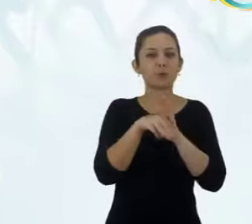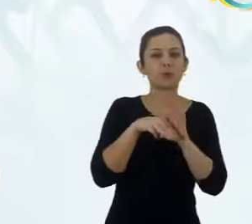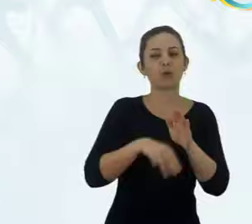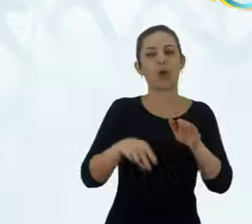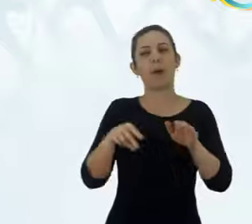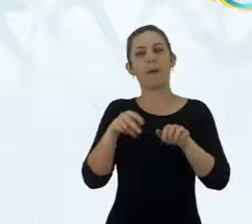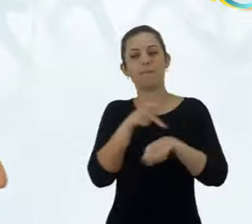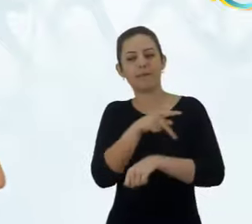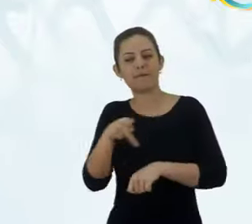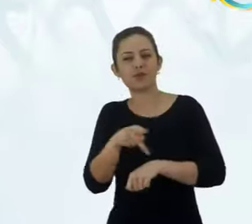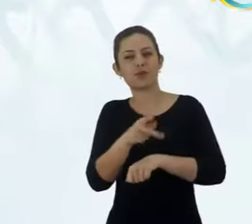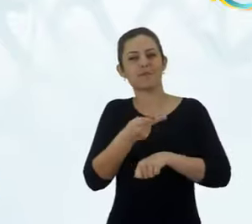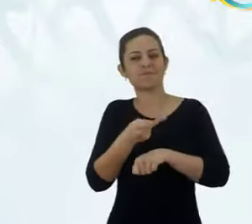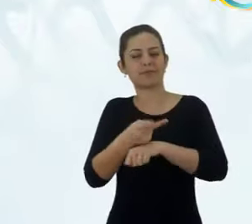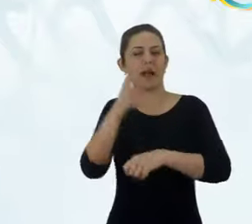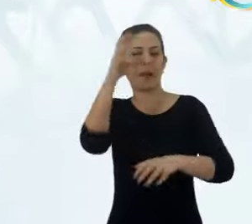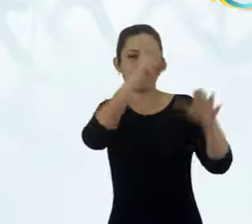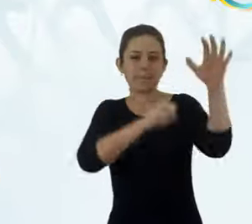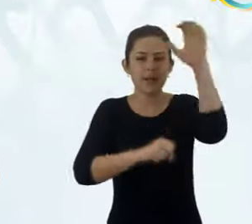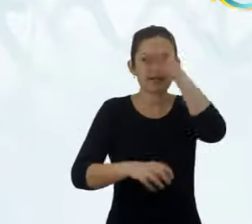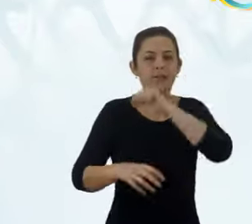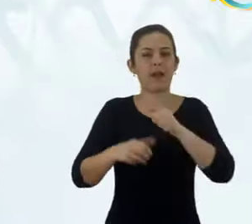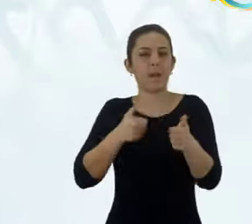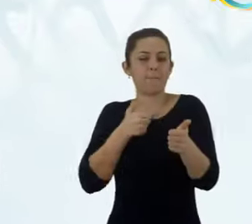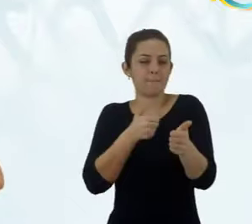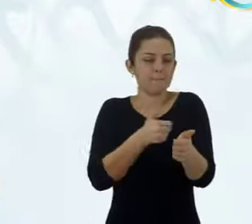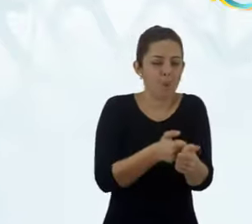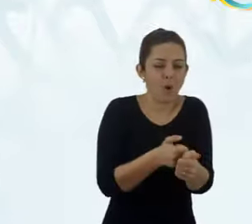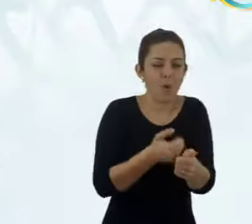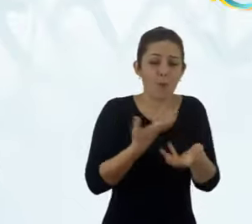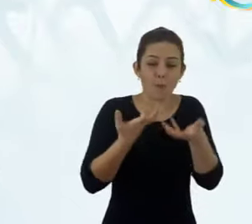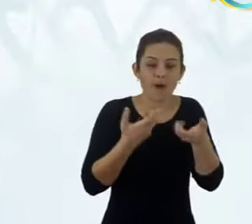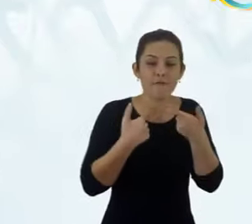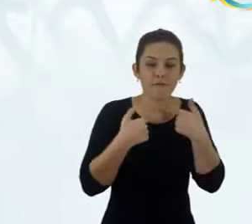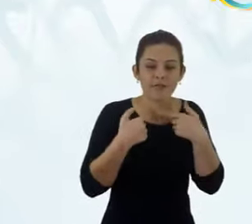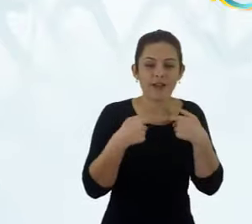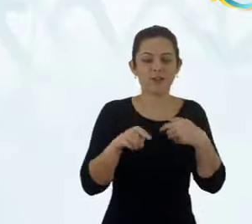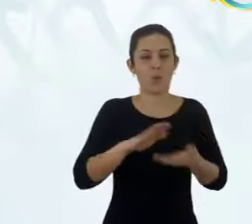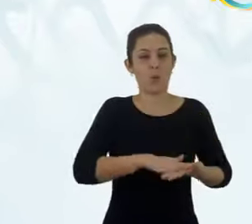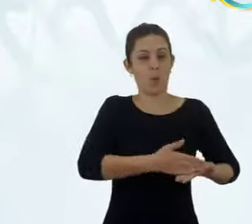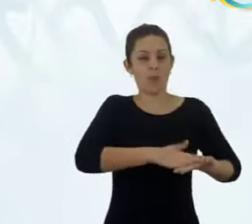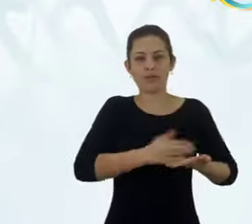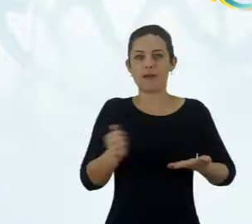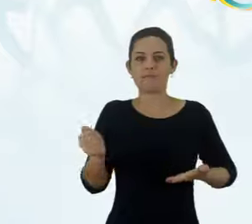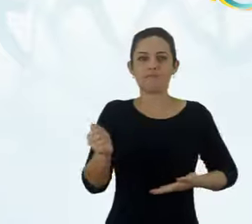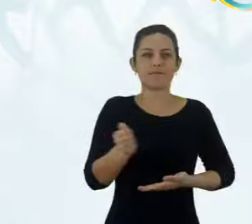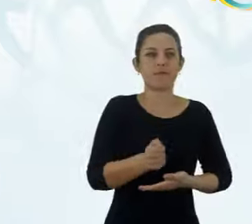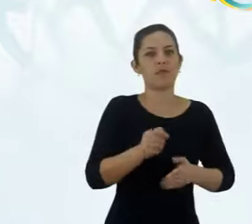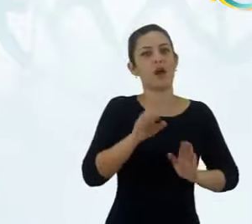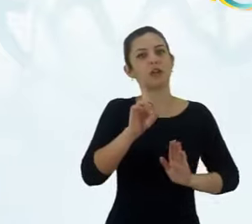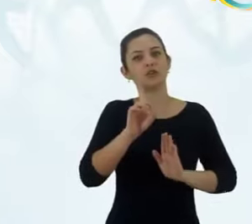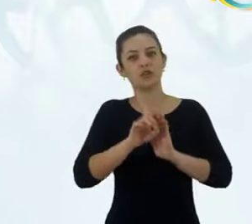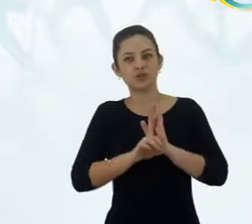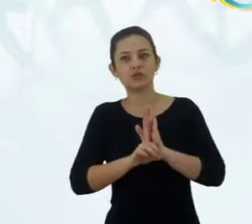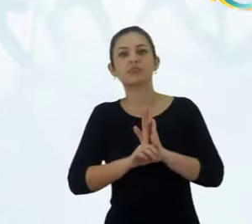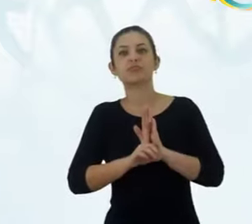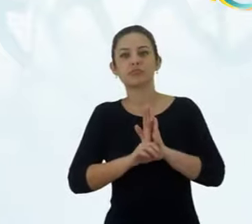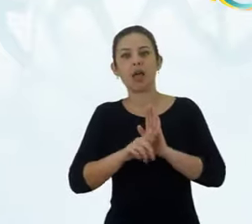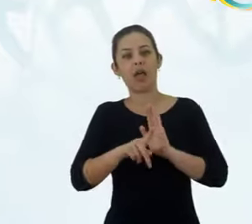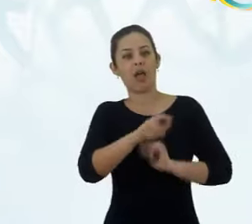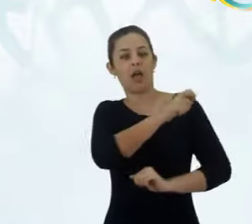do professor ir em busca de um aprendizado, né, de estar chegando mais próximo desse aluno, o intérprete na sala de aula é um